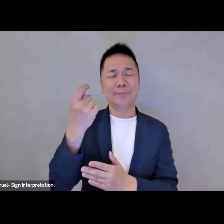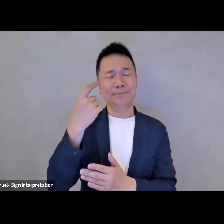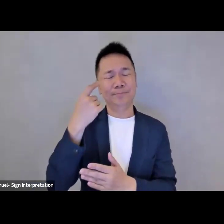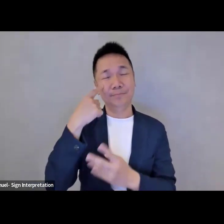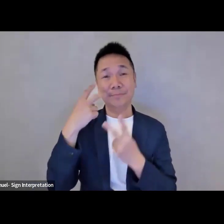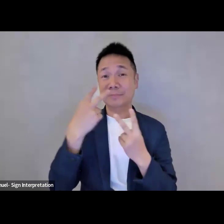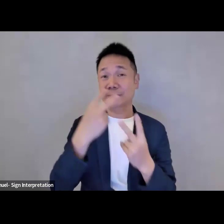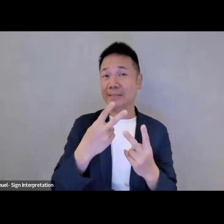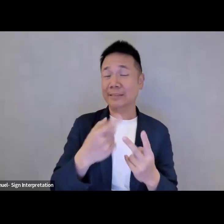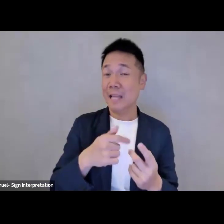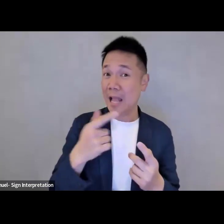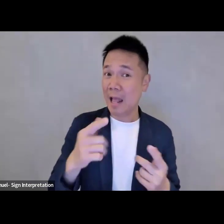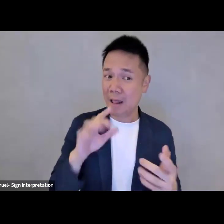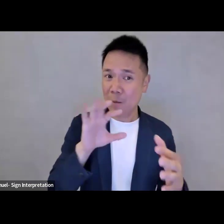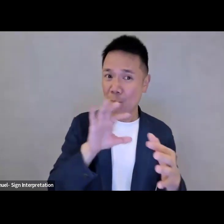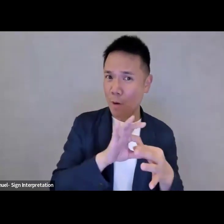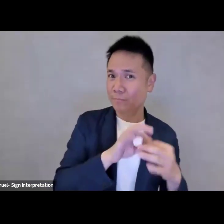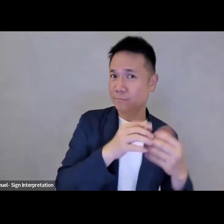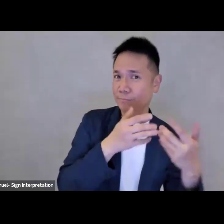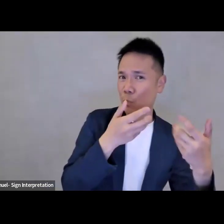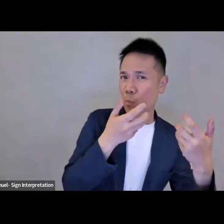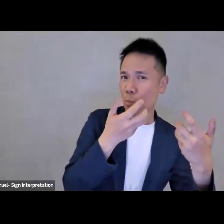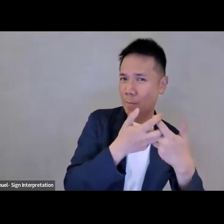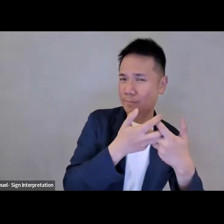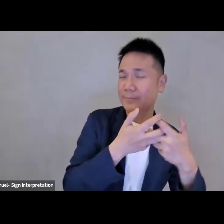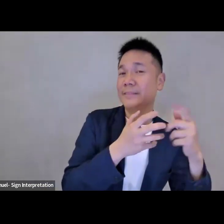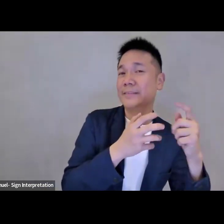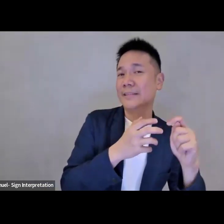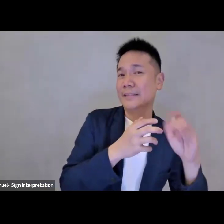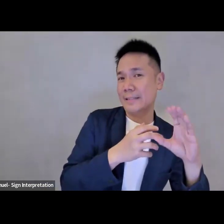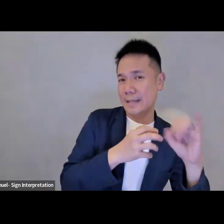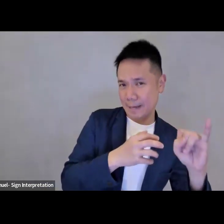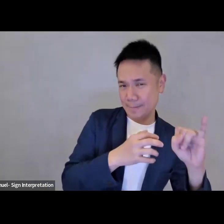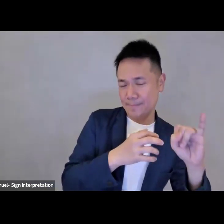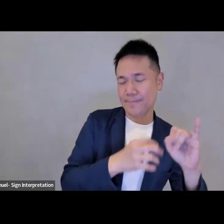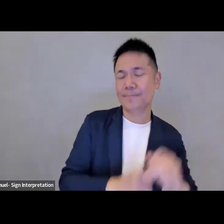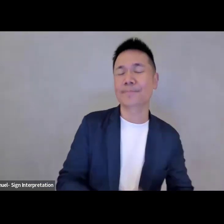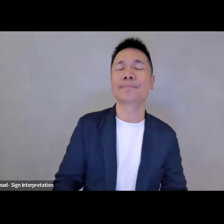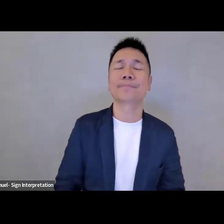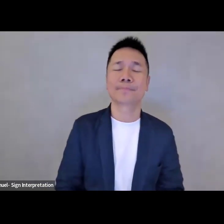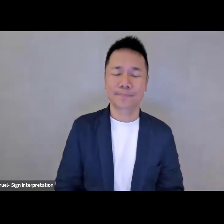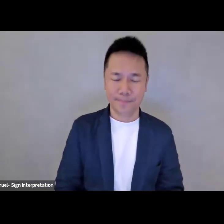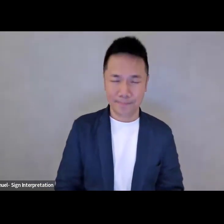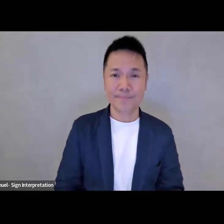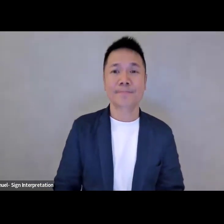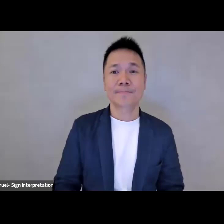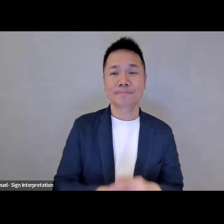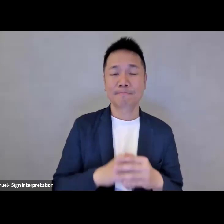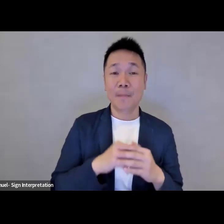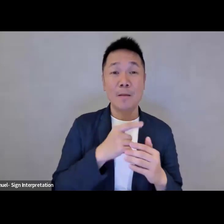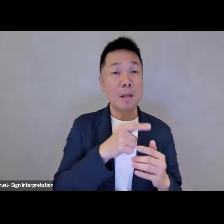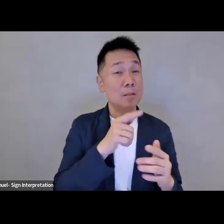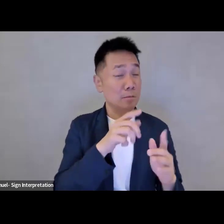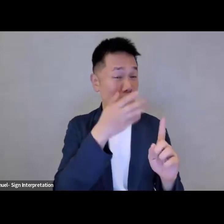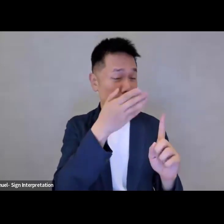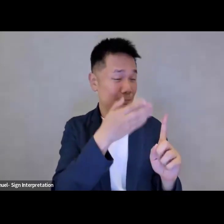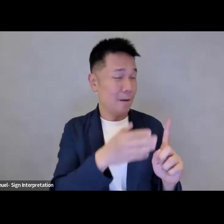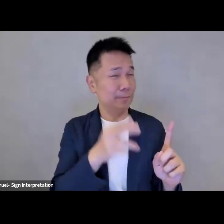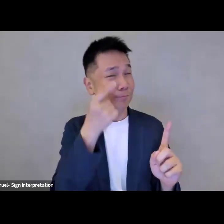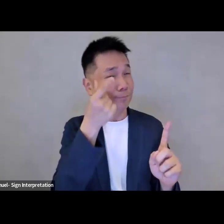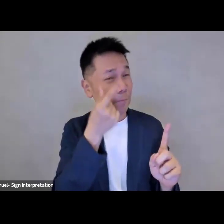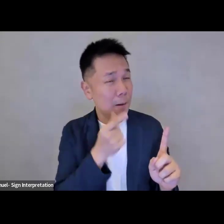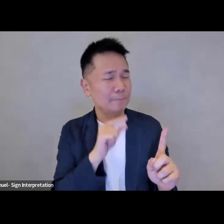并且呢在我们肯亚的包容性的这个社群里面努力的来去贡献。